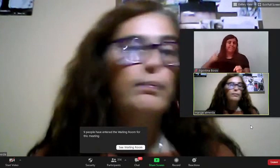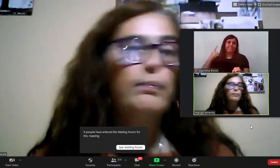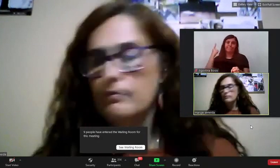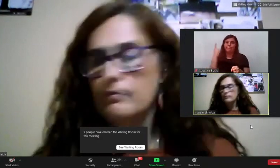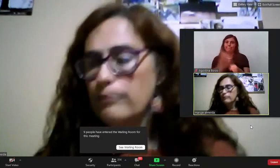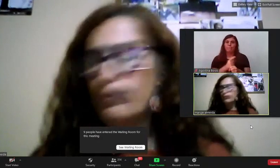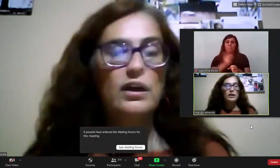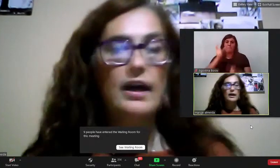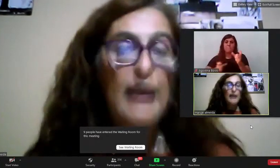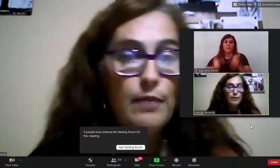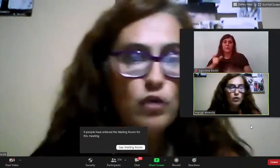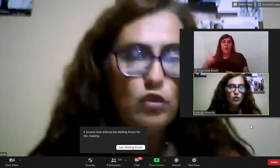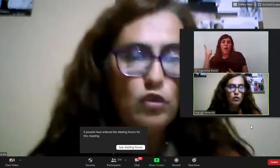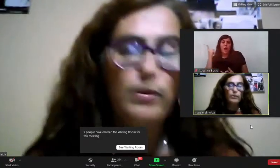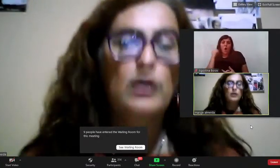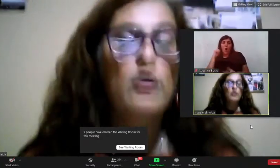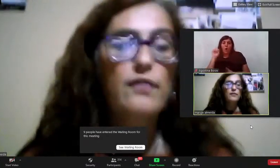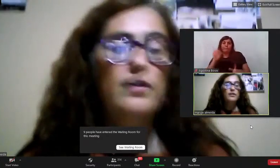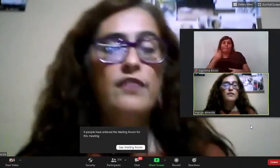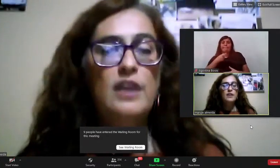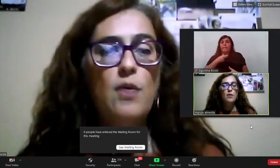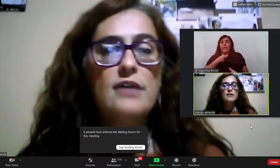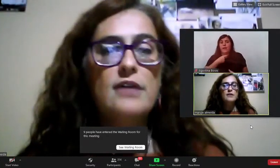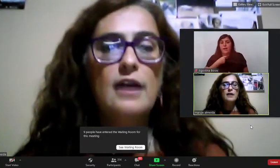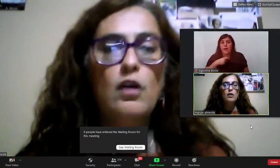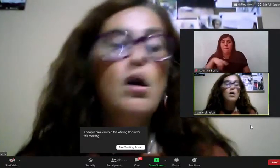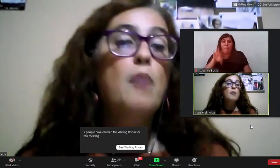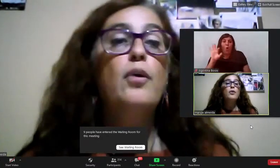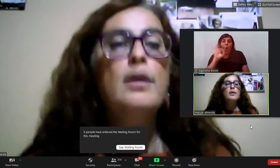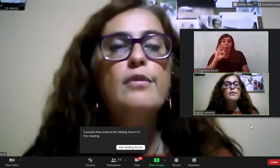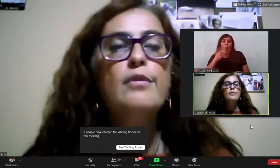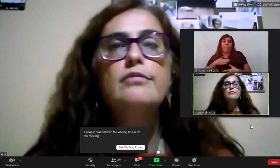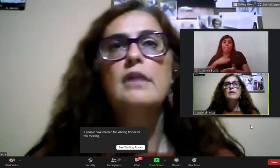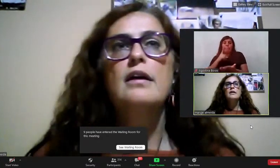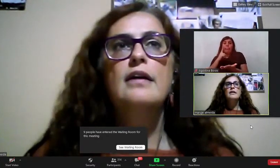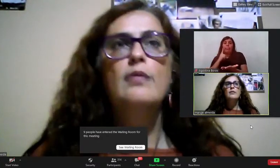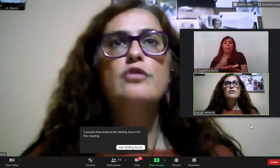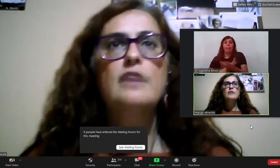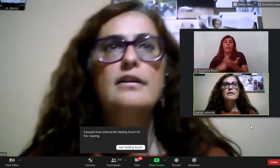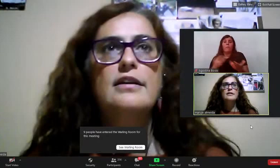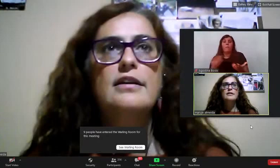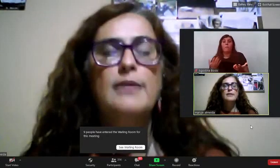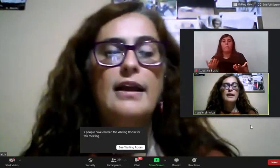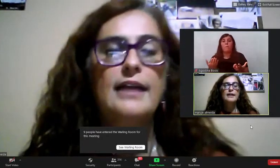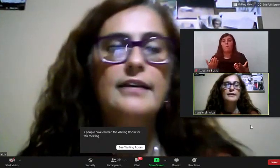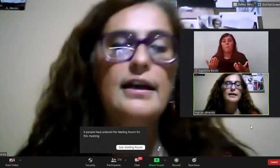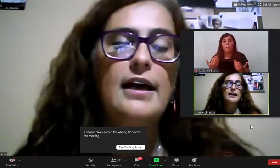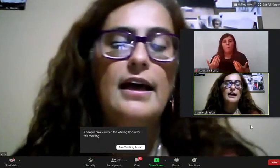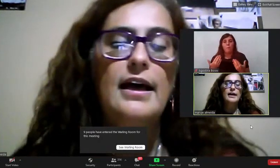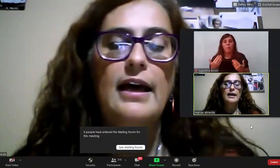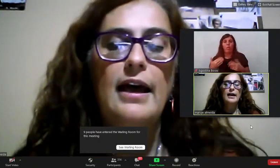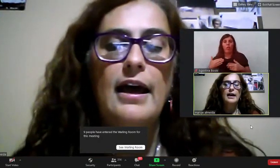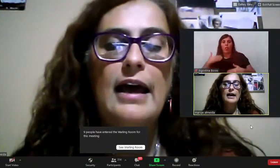oyentes, porque queremos o porque nos definimos hacerlo, podemos, digamos, llevar